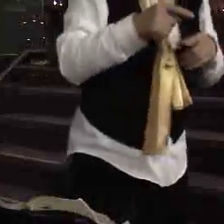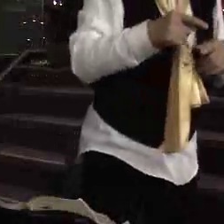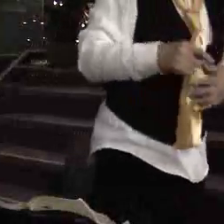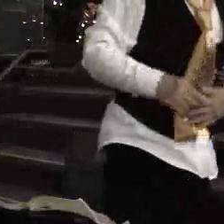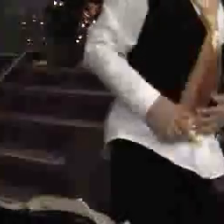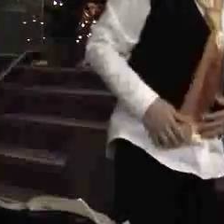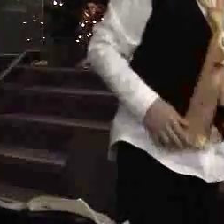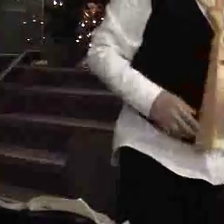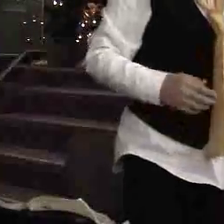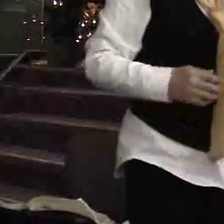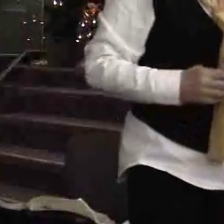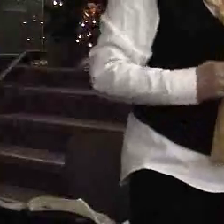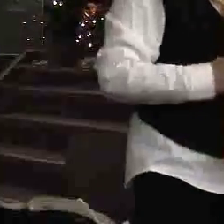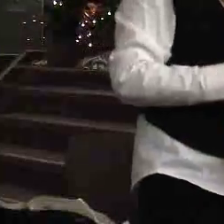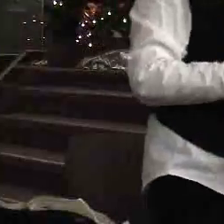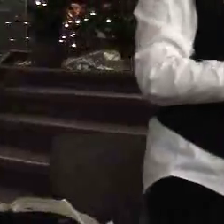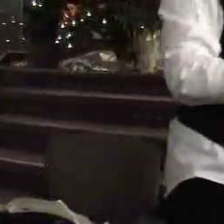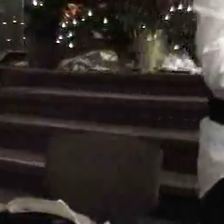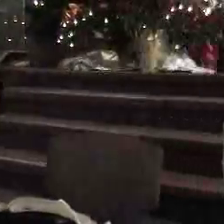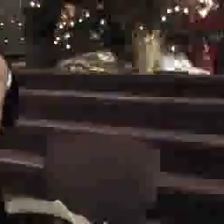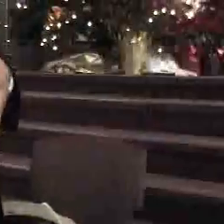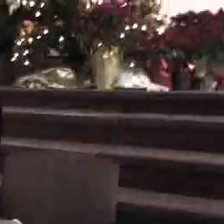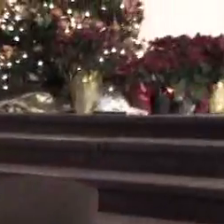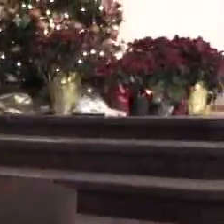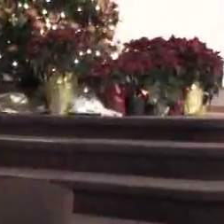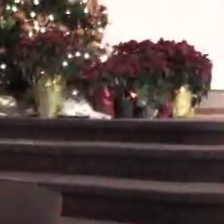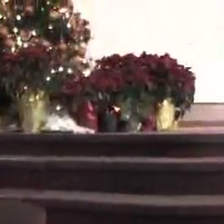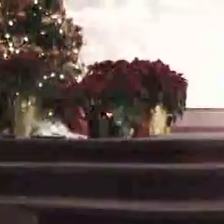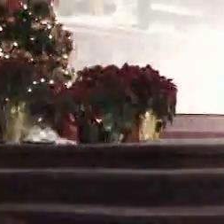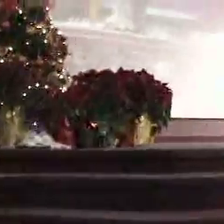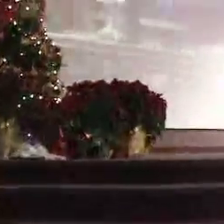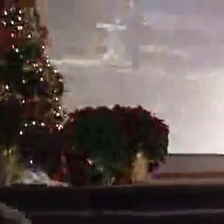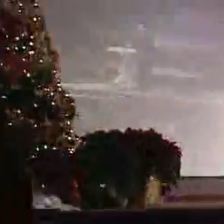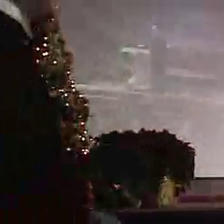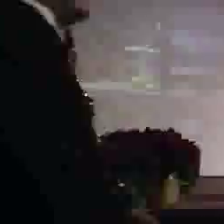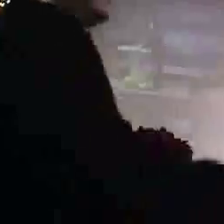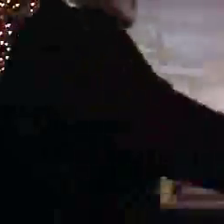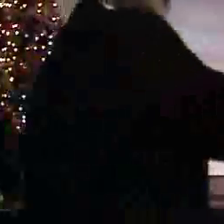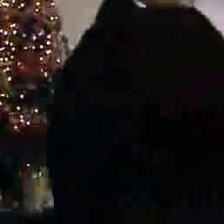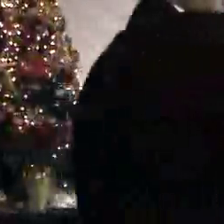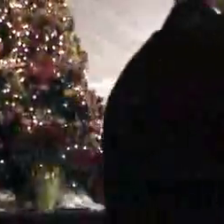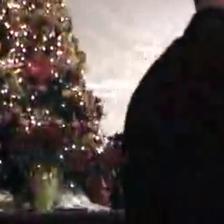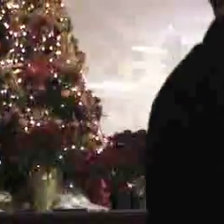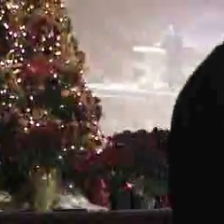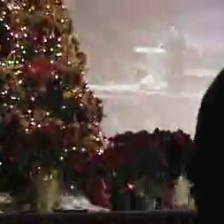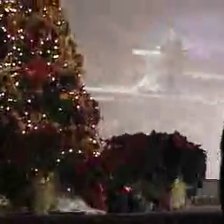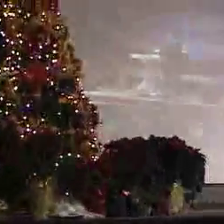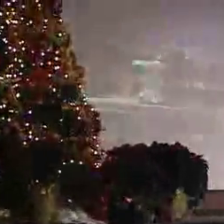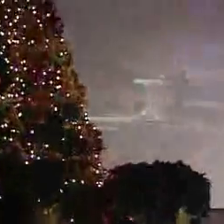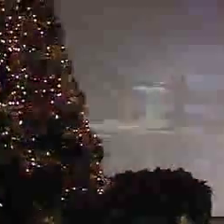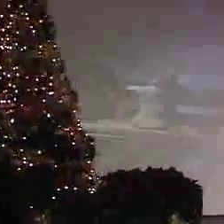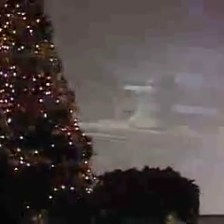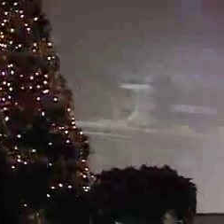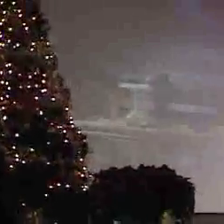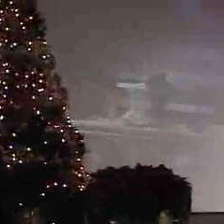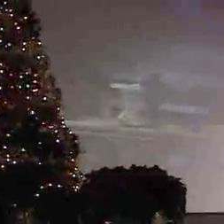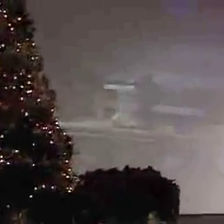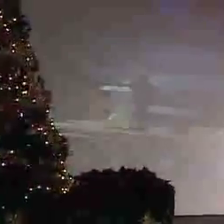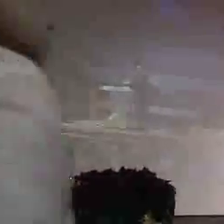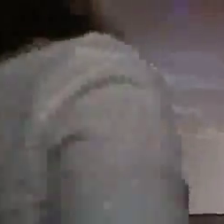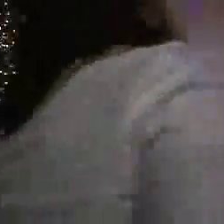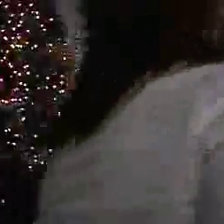하나님 아버지, 오늘 사랑하는 주의 백성들과 함께 한 해를 마감하는 주일 예배를